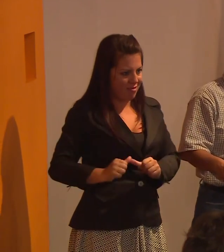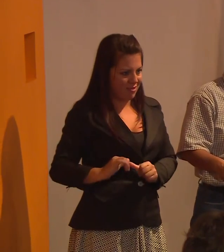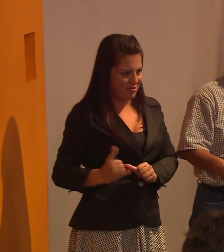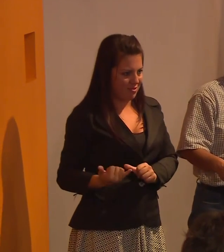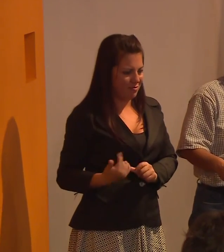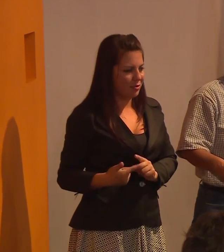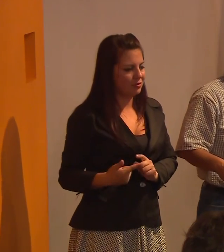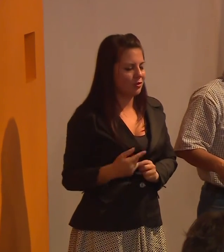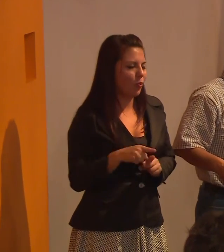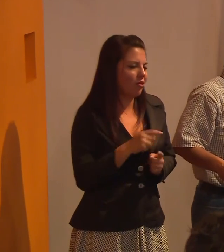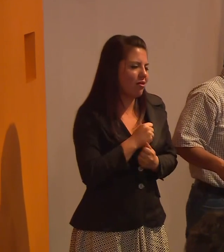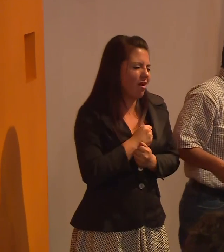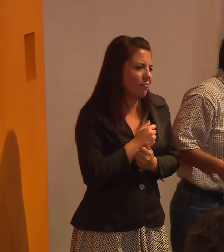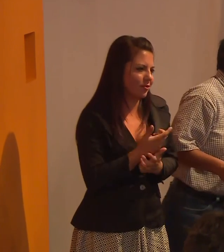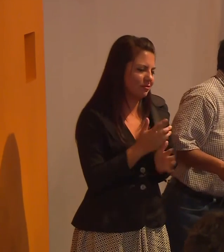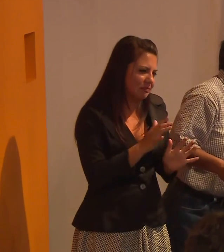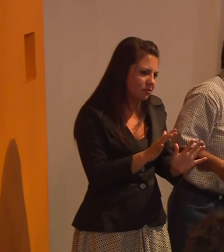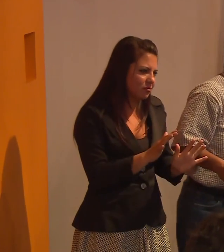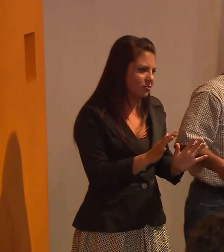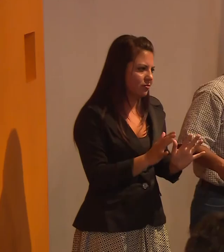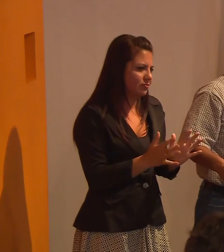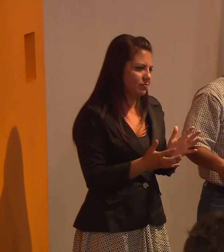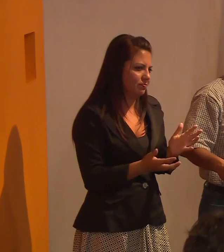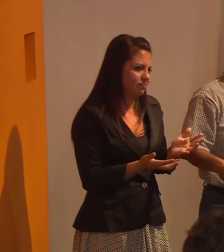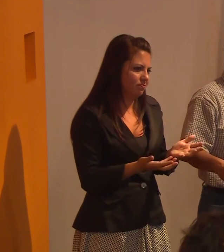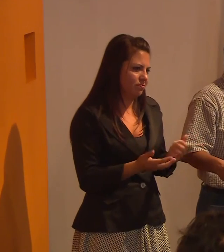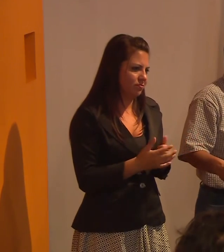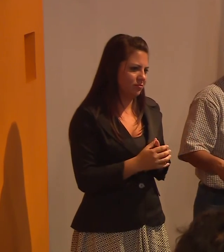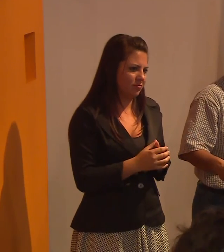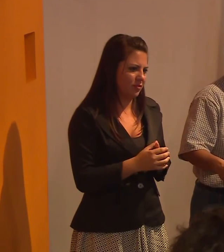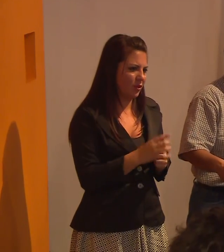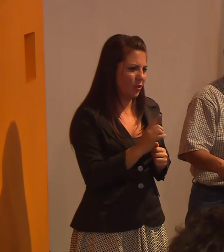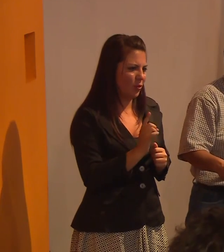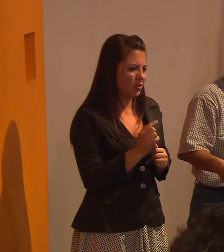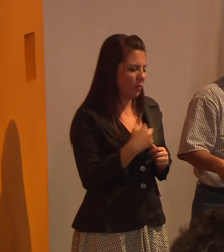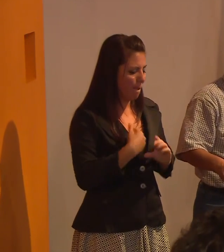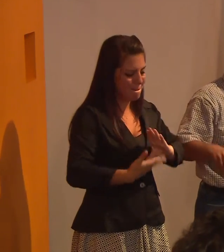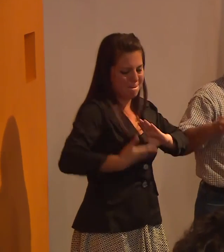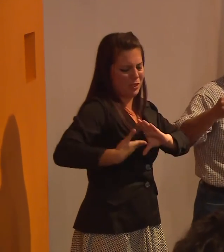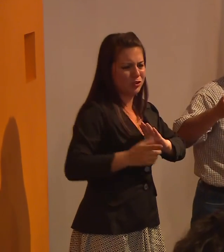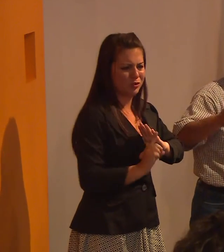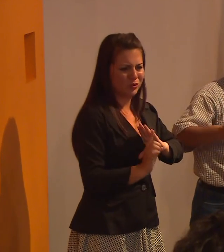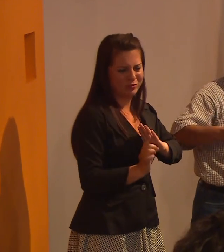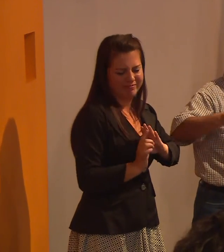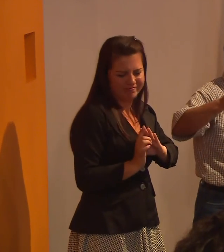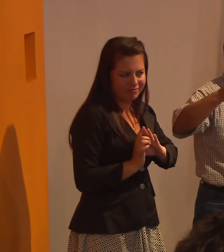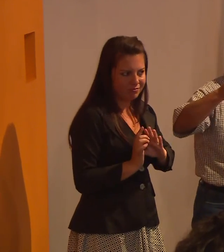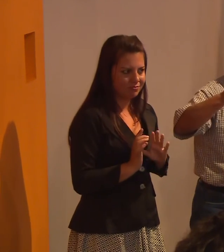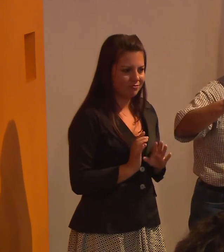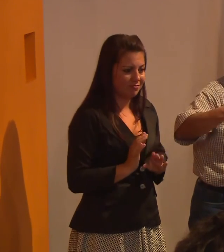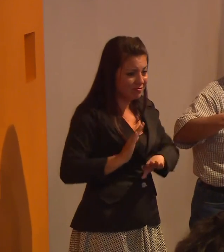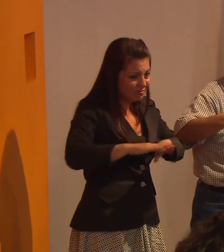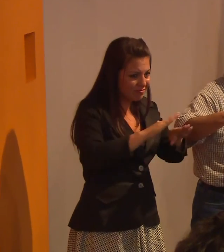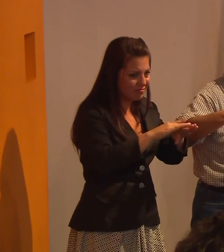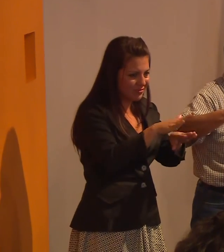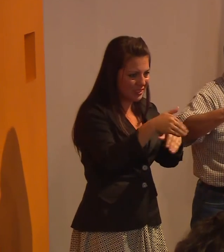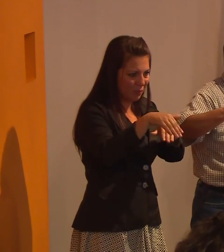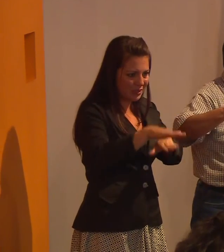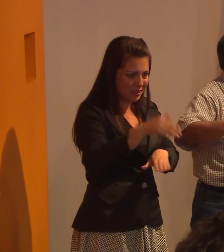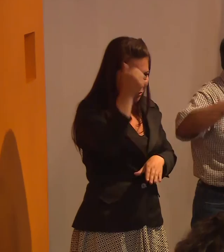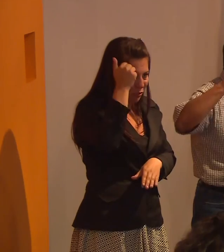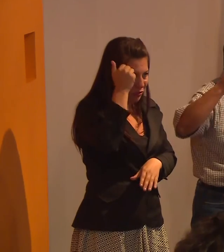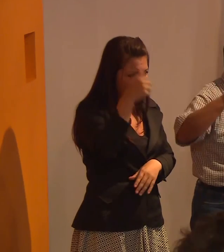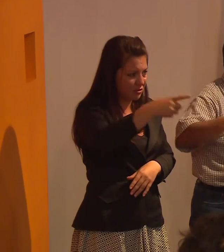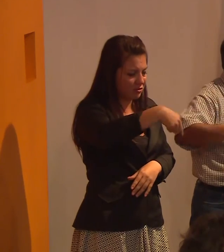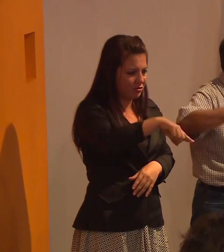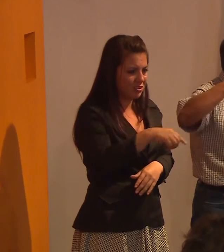con cariño, y esto no tiene nada que ver con cualquier cosa de orden personal, compañeros representantes de profesores,